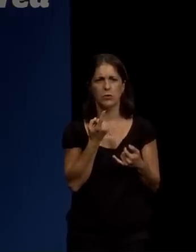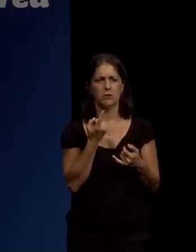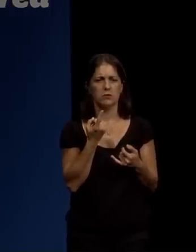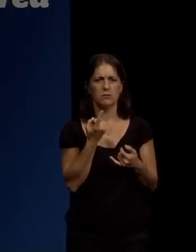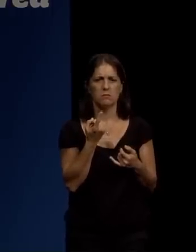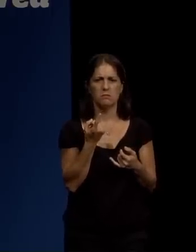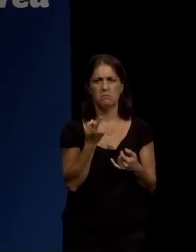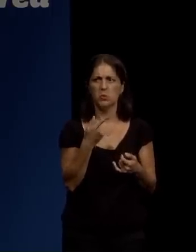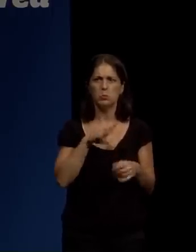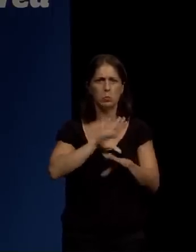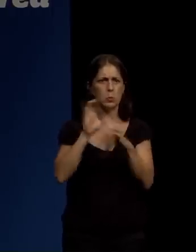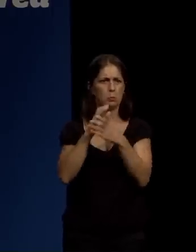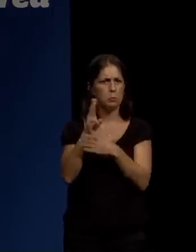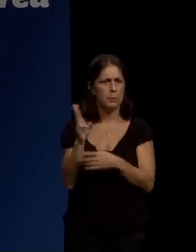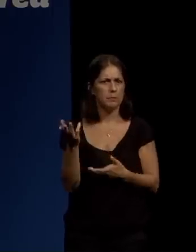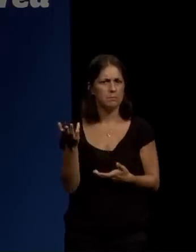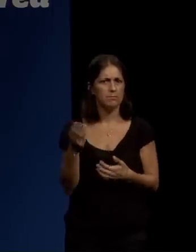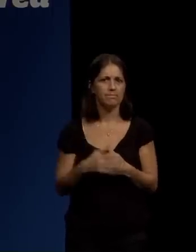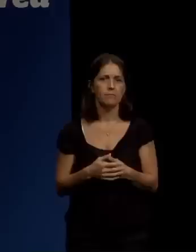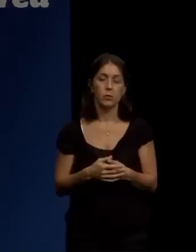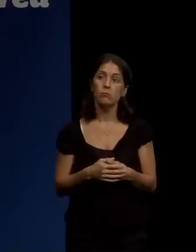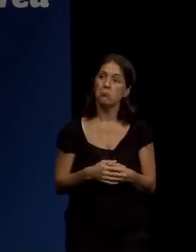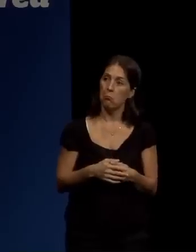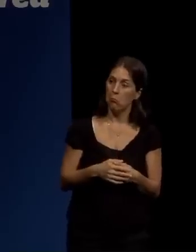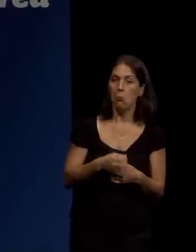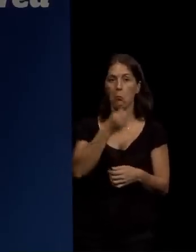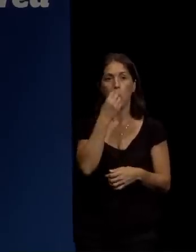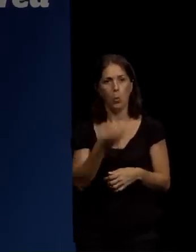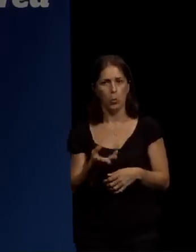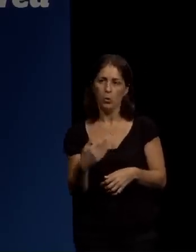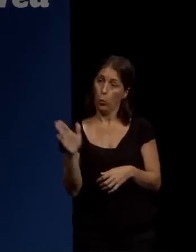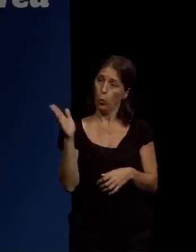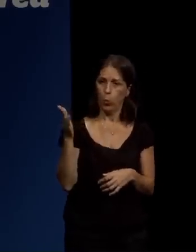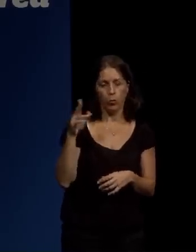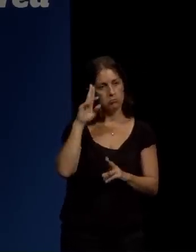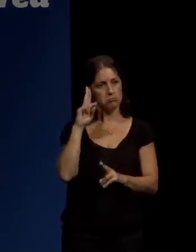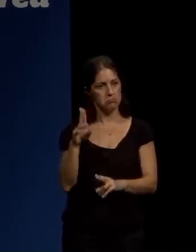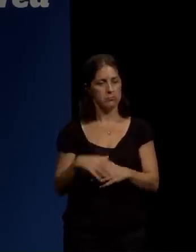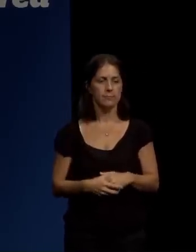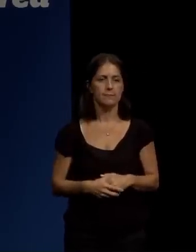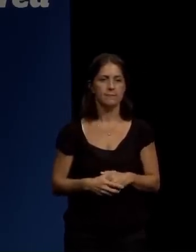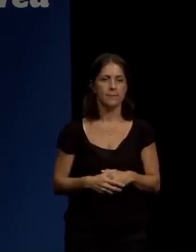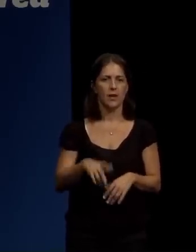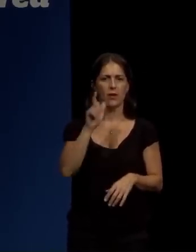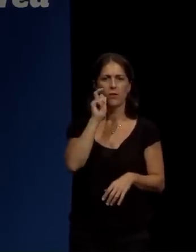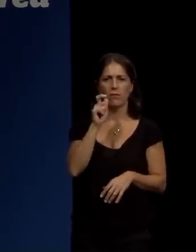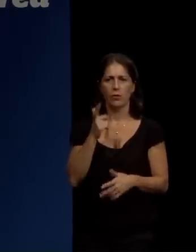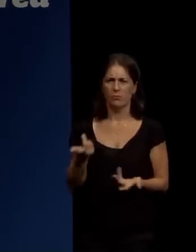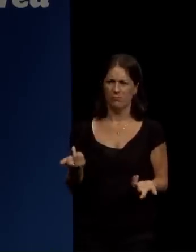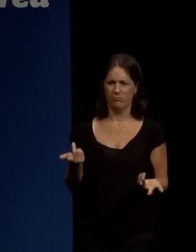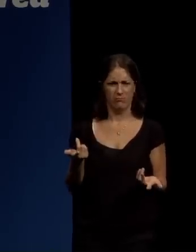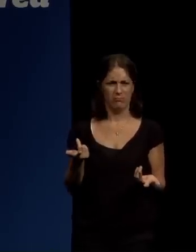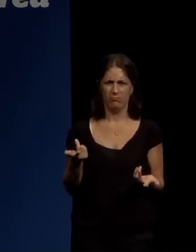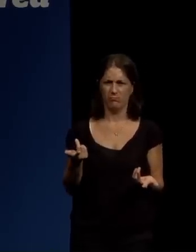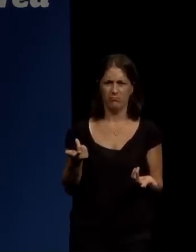carné do Partido Popular. E todos, oh, que ben, como lle honra. Feijóo, queres honra?